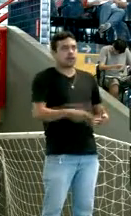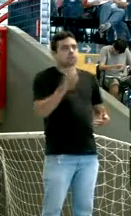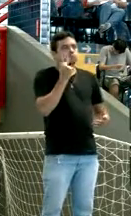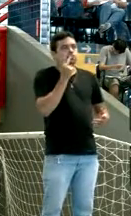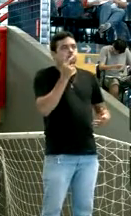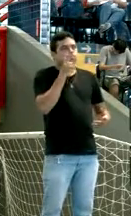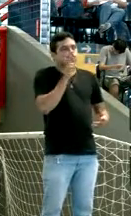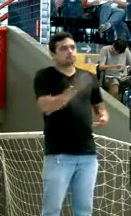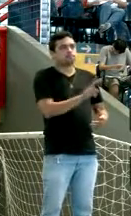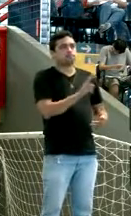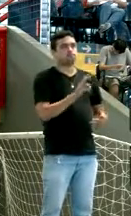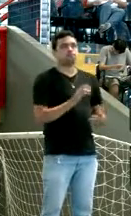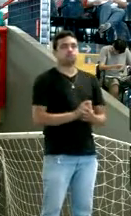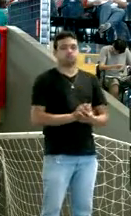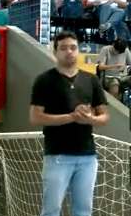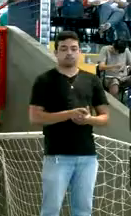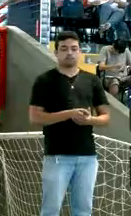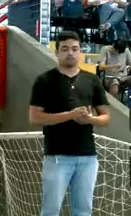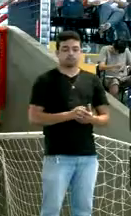por exemplo.